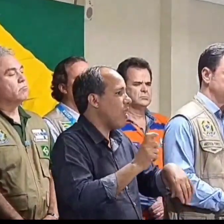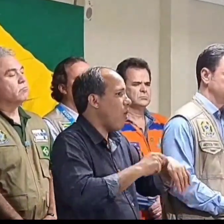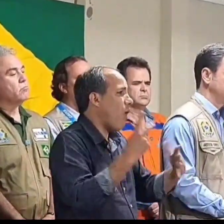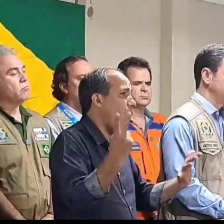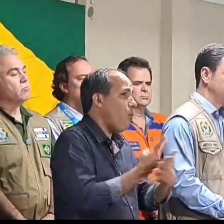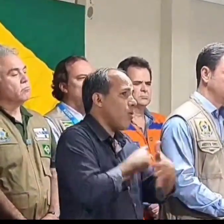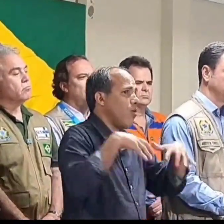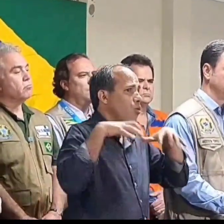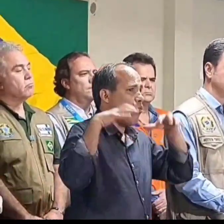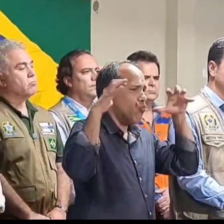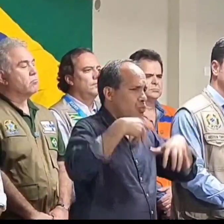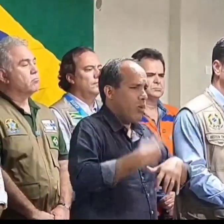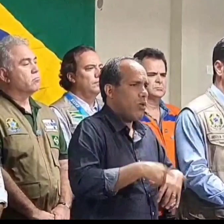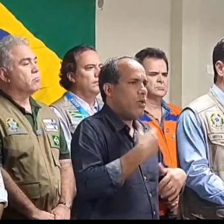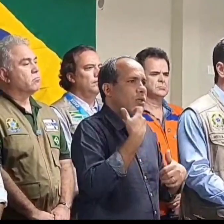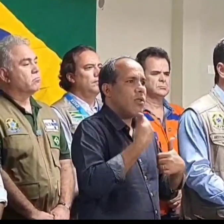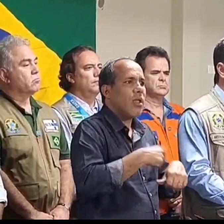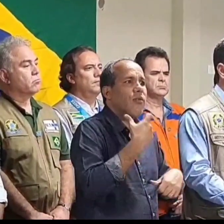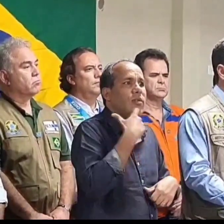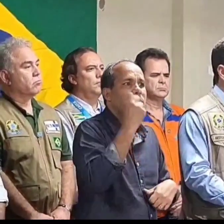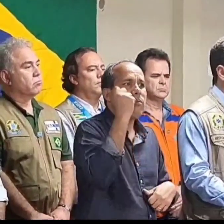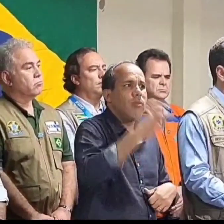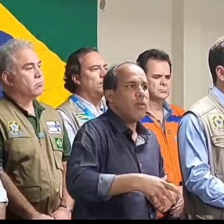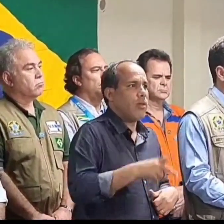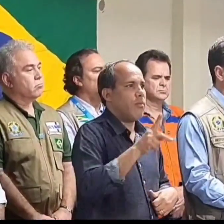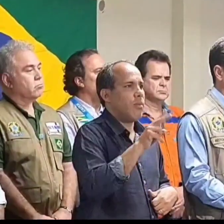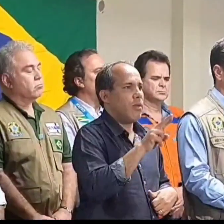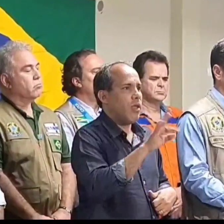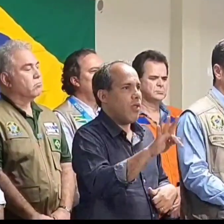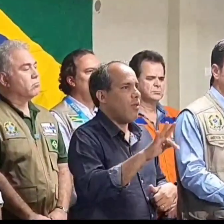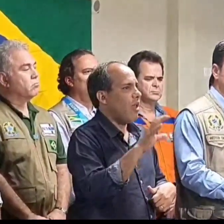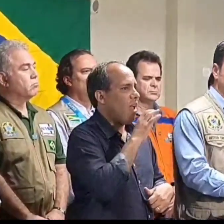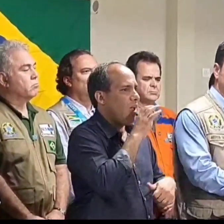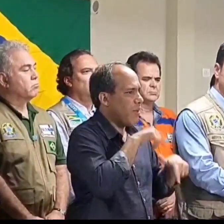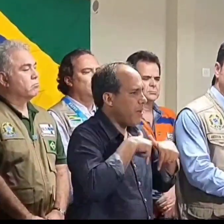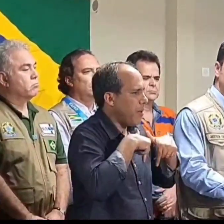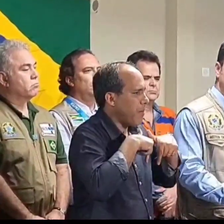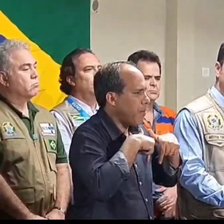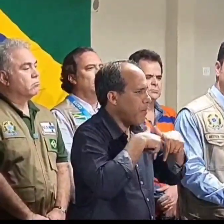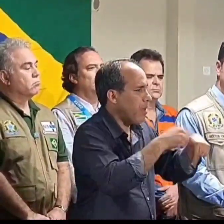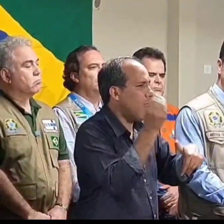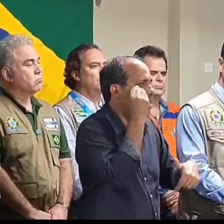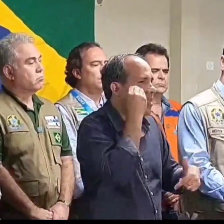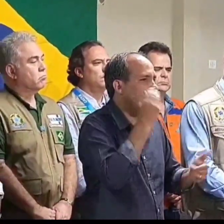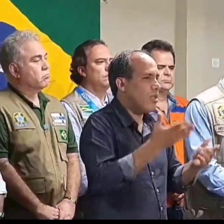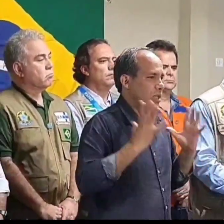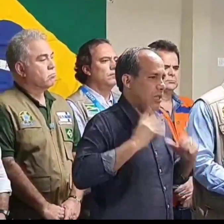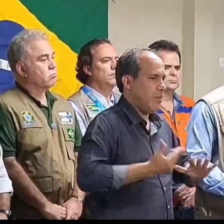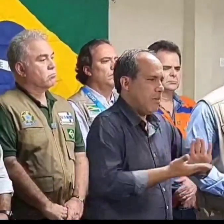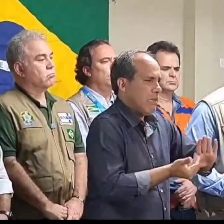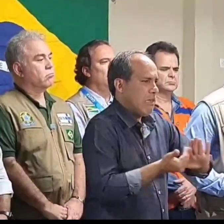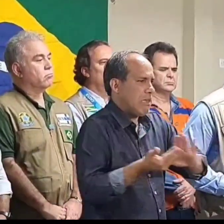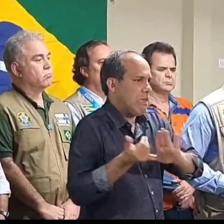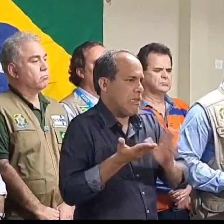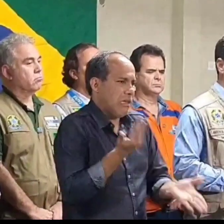das chuvas aqui na madrugada, desde sexta-feira, a Polícia Rodoviária Federal começou a agir, tentando desobstruir as vias,